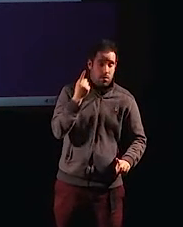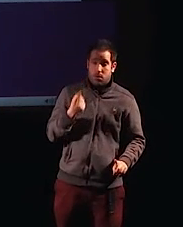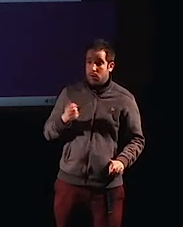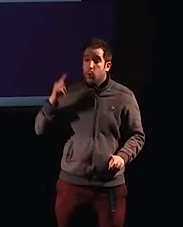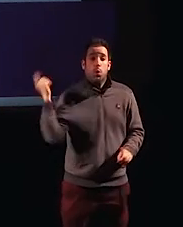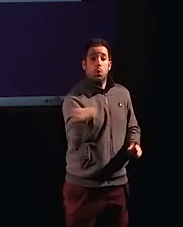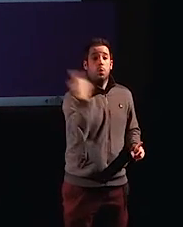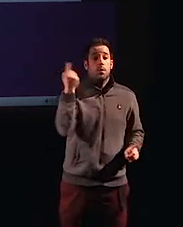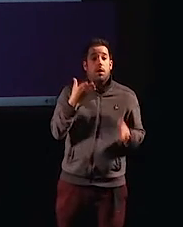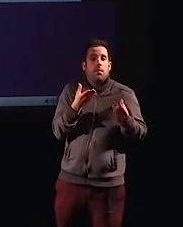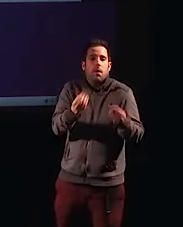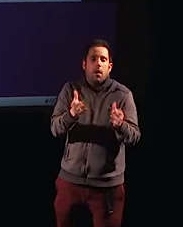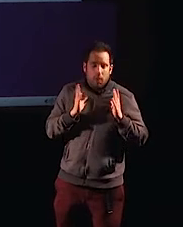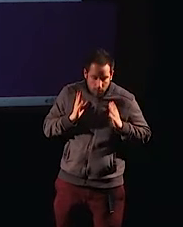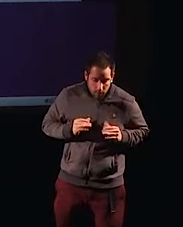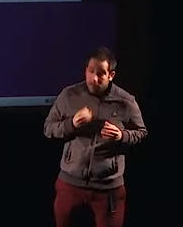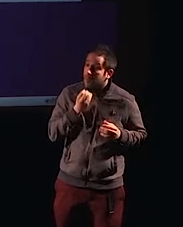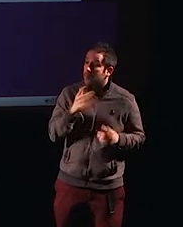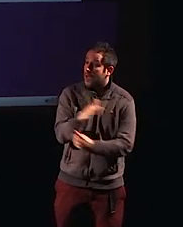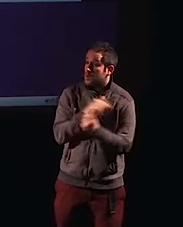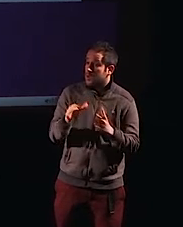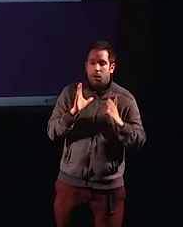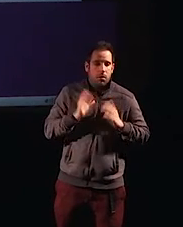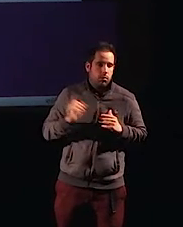important pour tout le monde, et c'est une sorte de bien social de le dire,